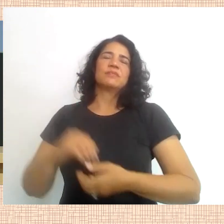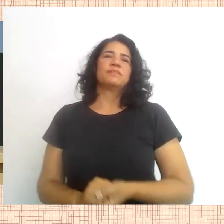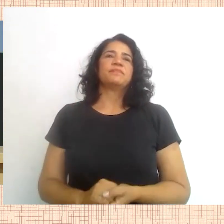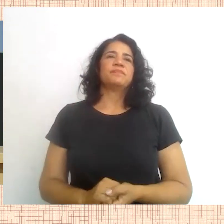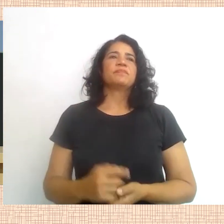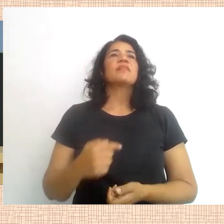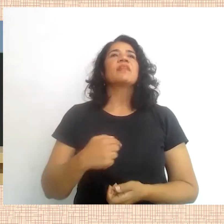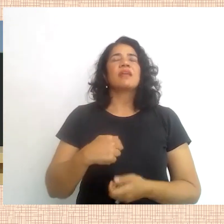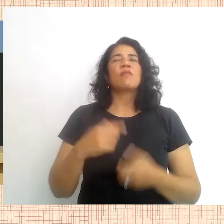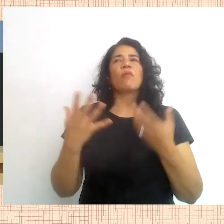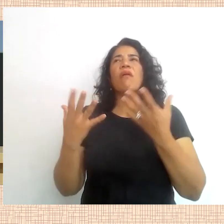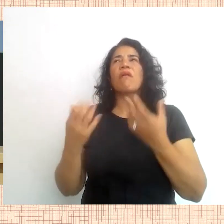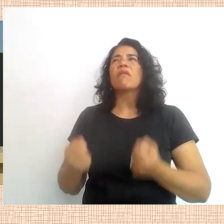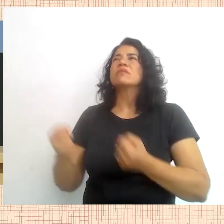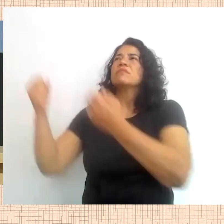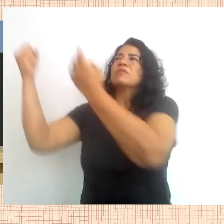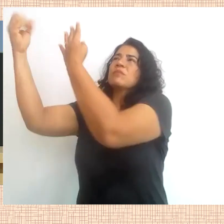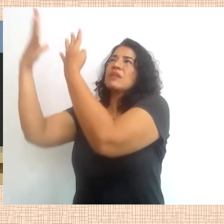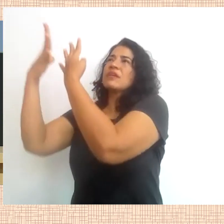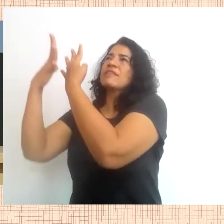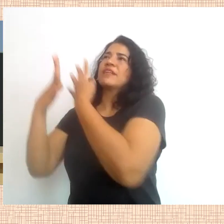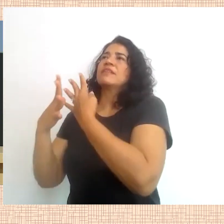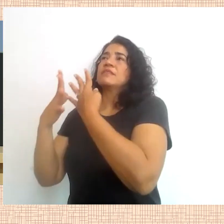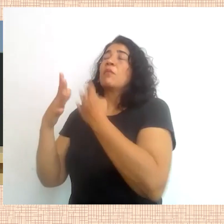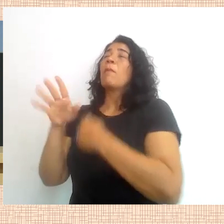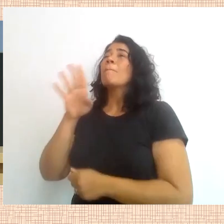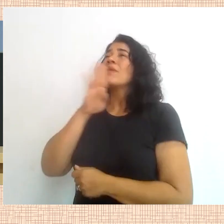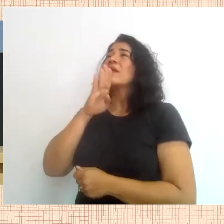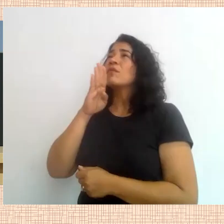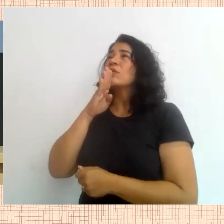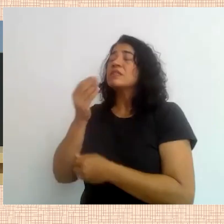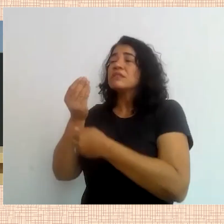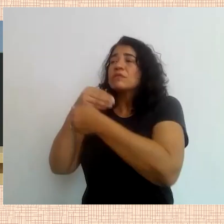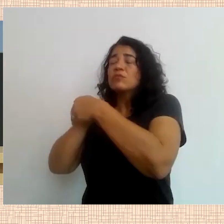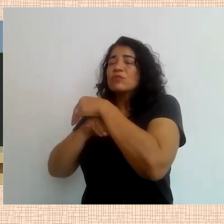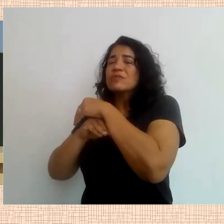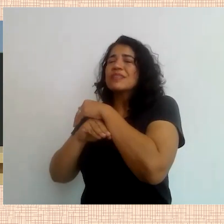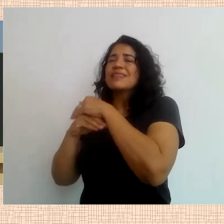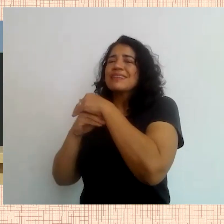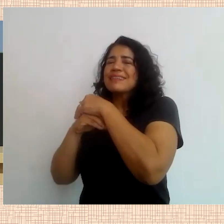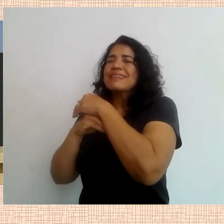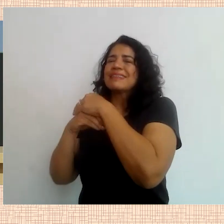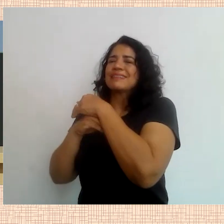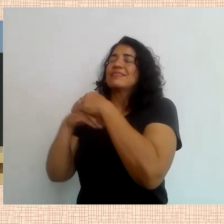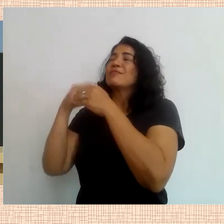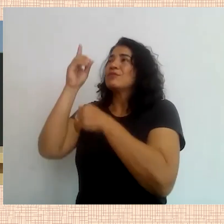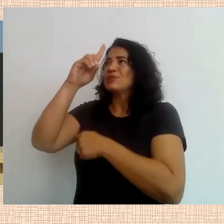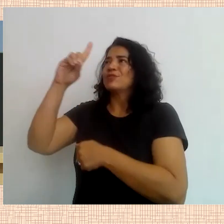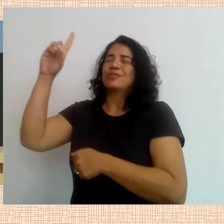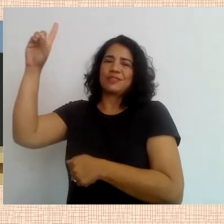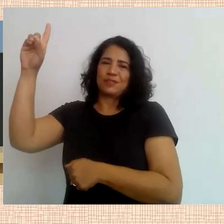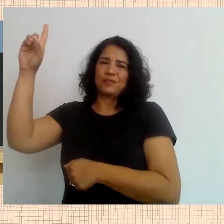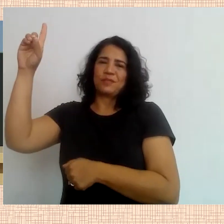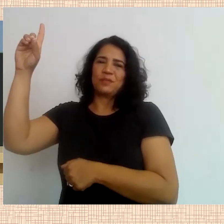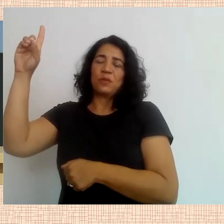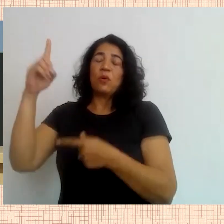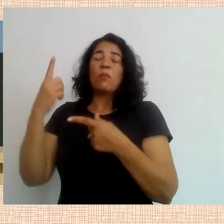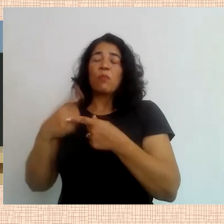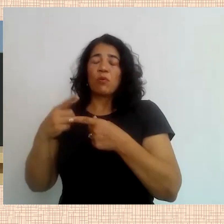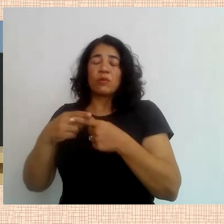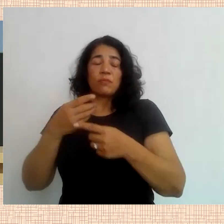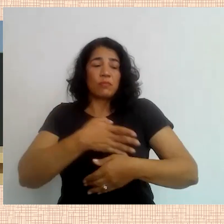meu discernimento do mistério de Cristo. Irmãos, o apóstolo Paulo recebeu